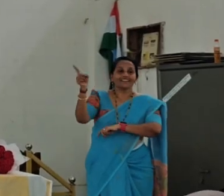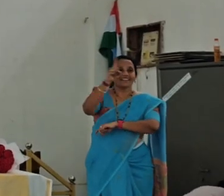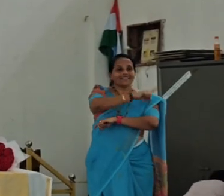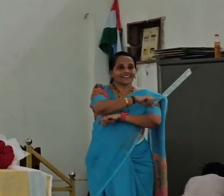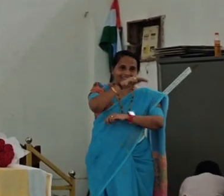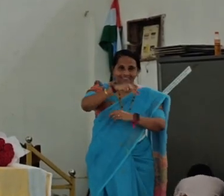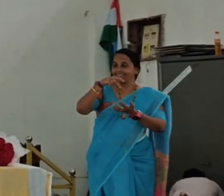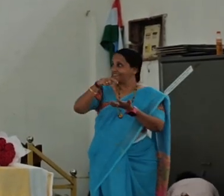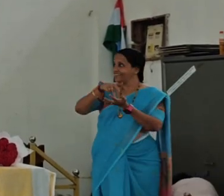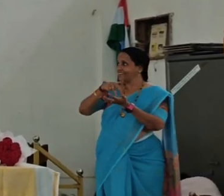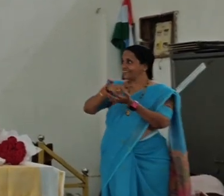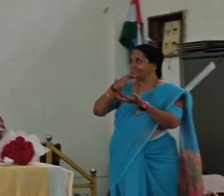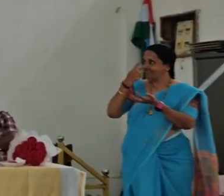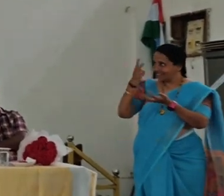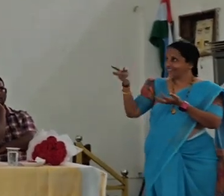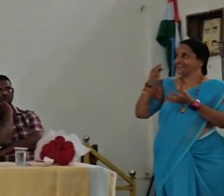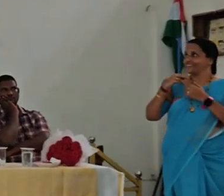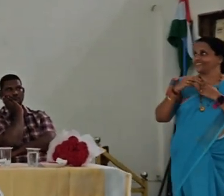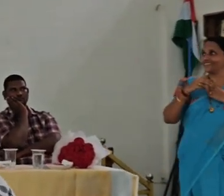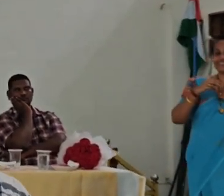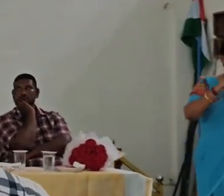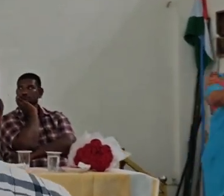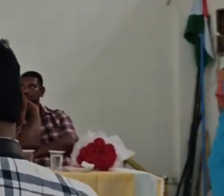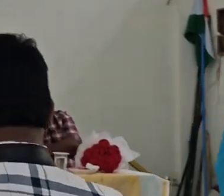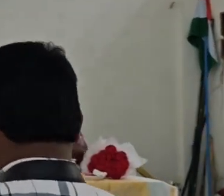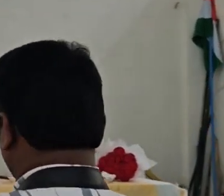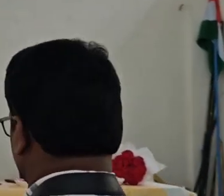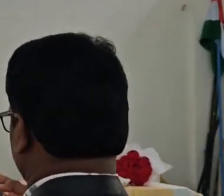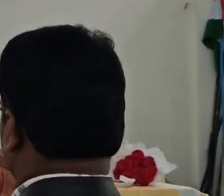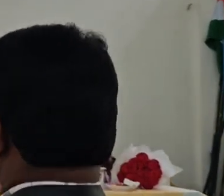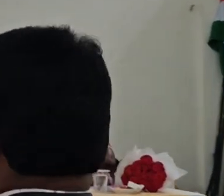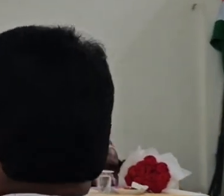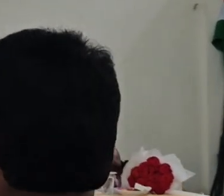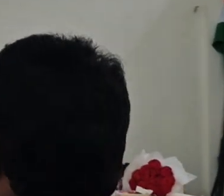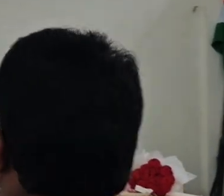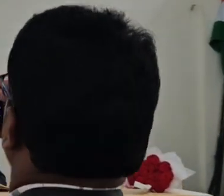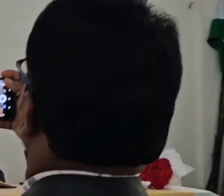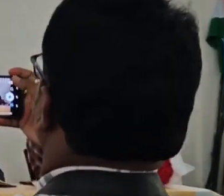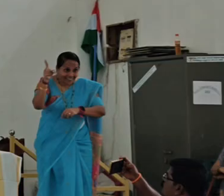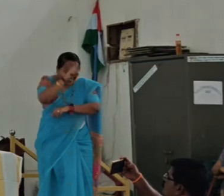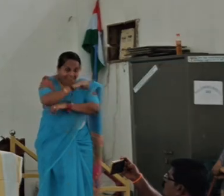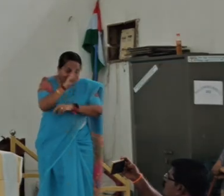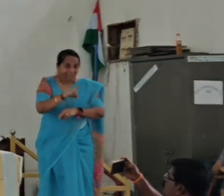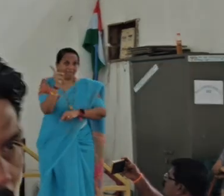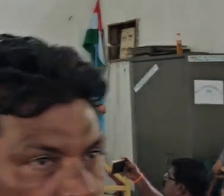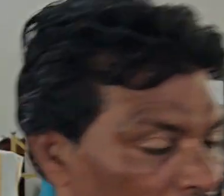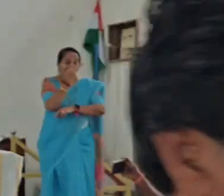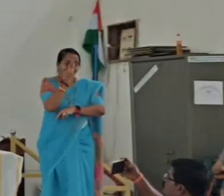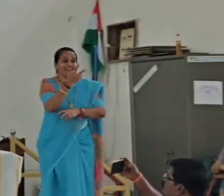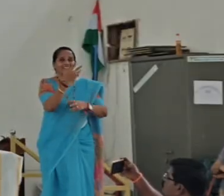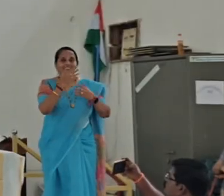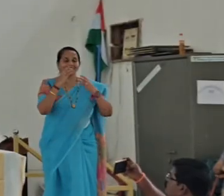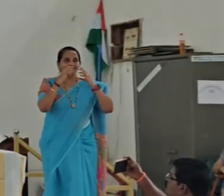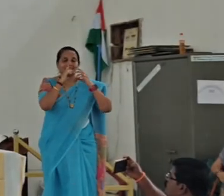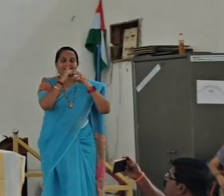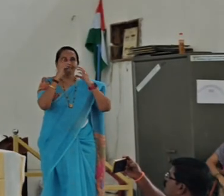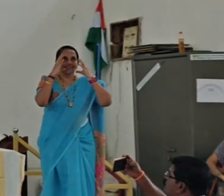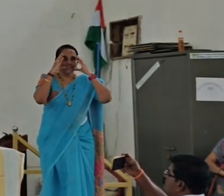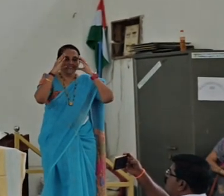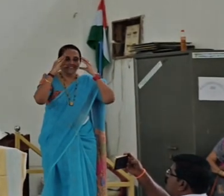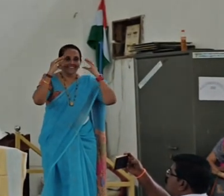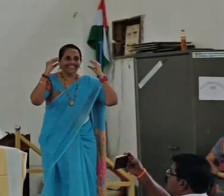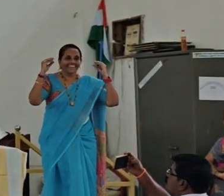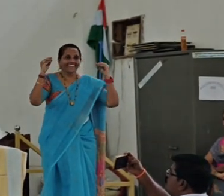నిలబడుతుంటే ఒక నిశ్శబ్ద ప్రపంచంలో ప్రశాంతంగా మీ ముందు ఎప్పుడైనా సరే